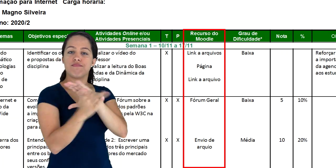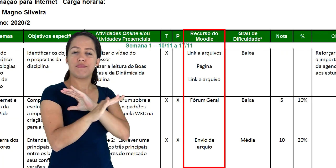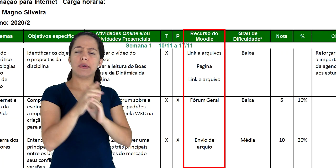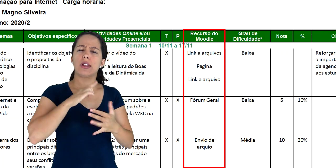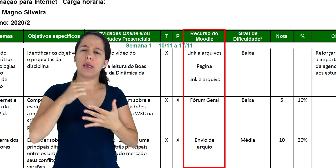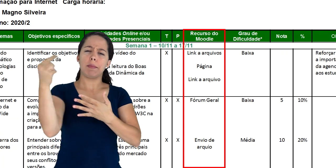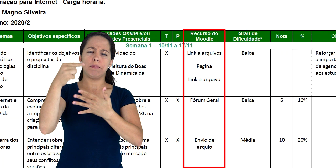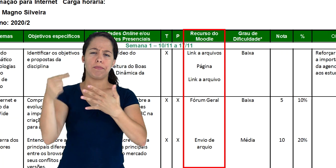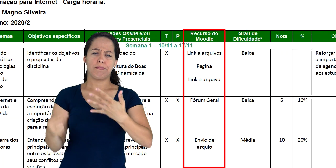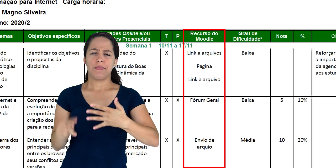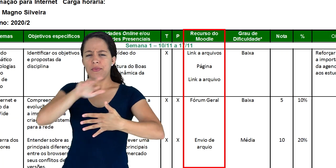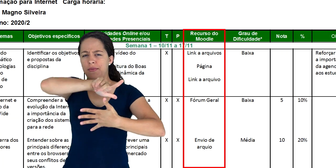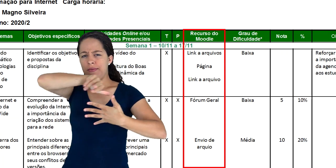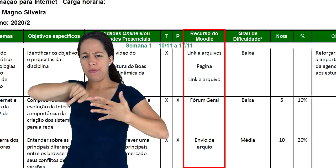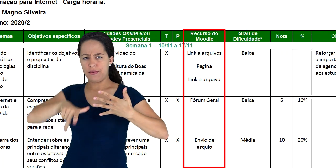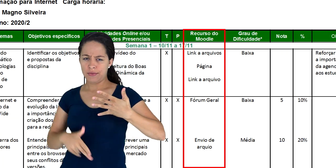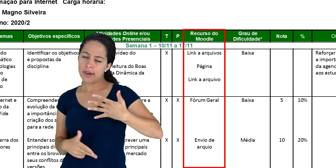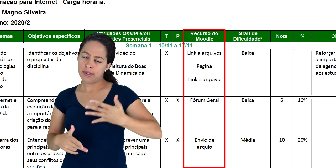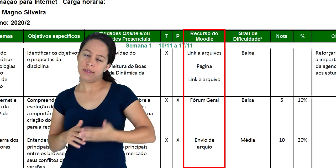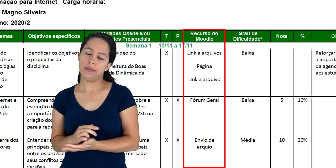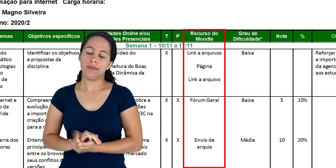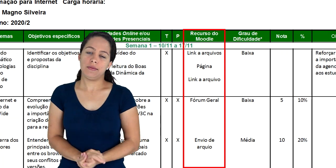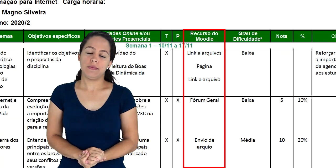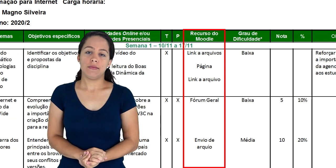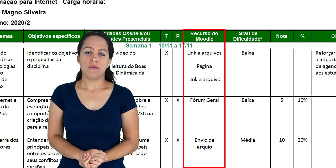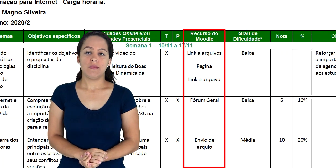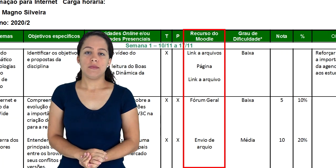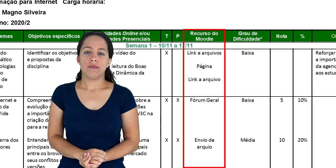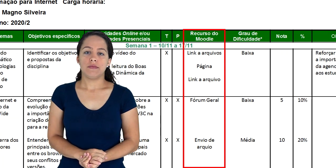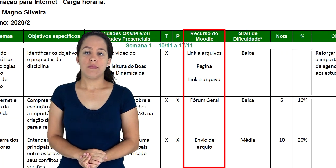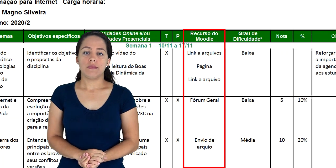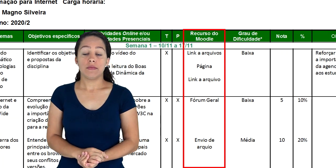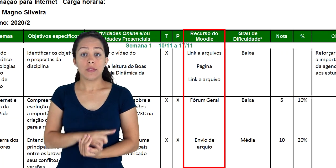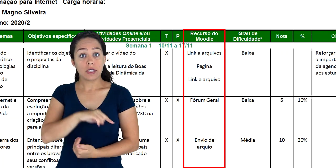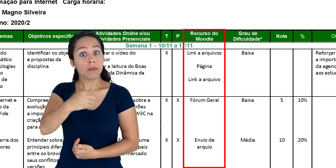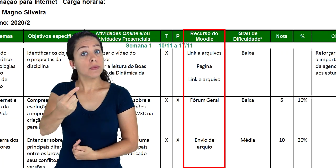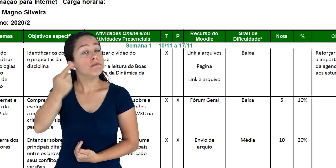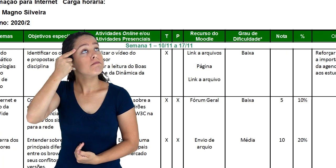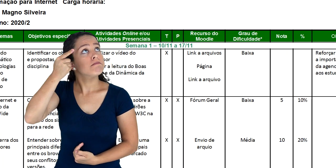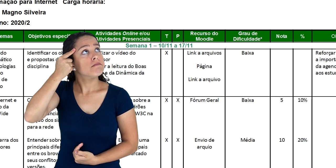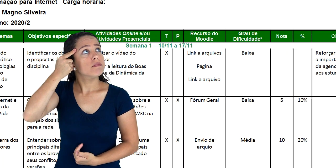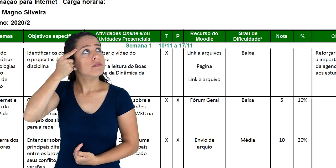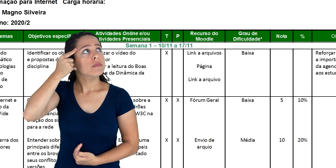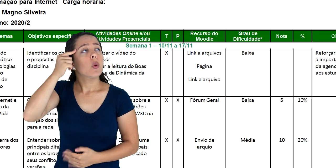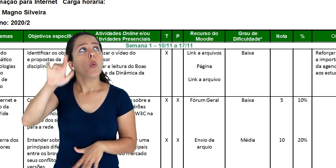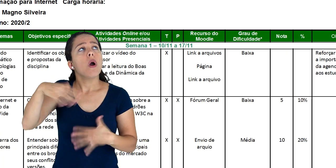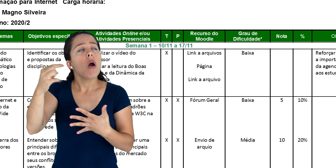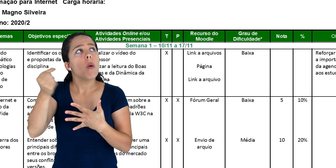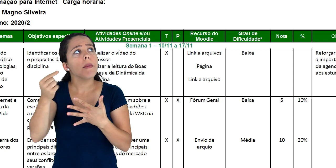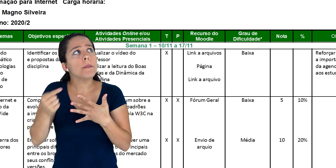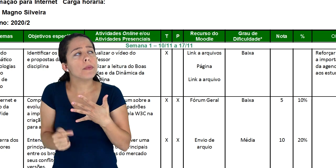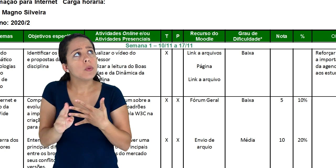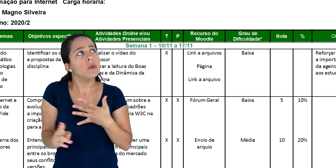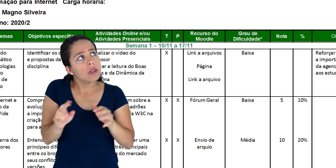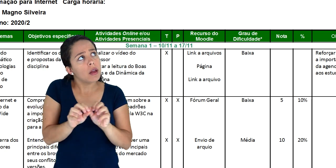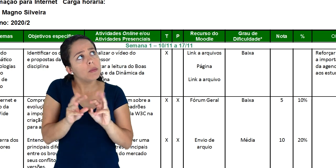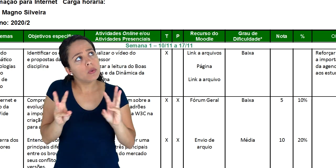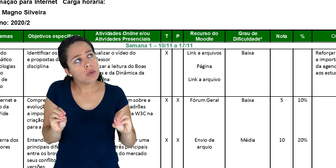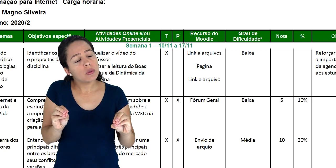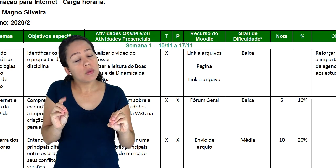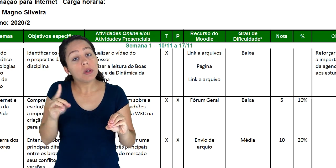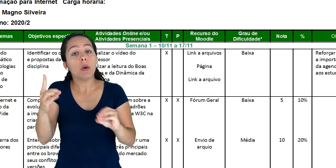arquivo, várias outras opções que tem dentro do Moodle. Assim que a gente definiu qual é o